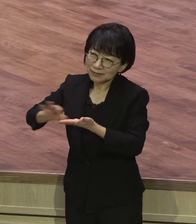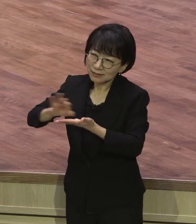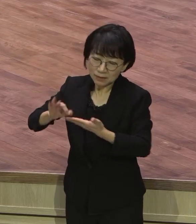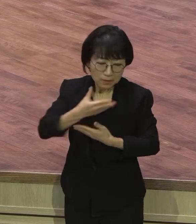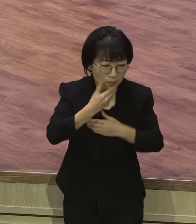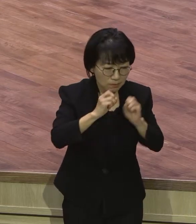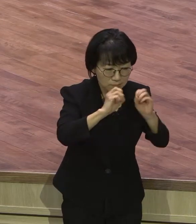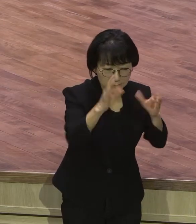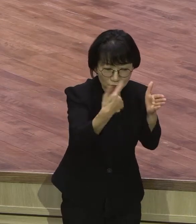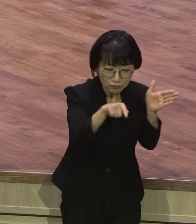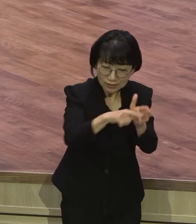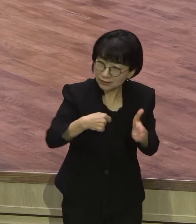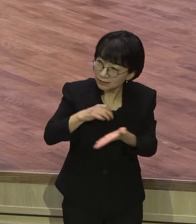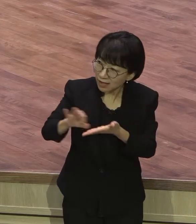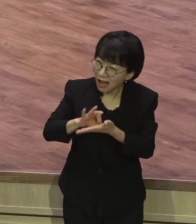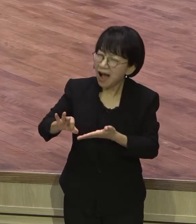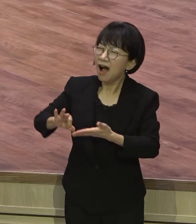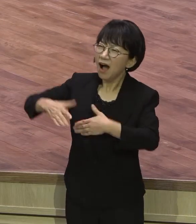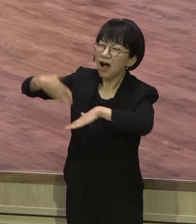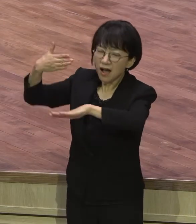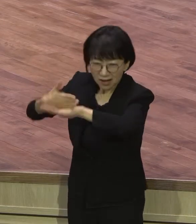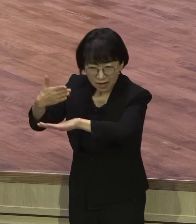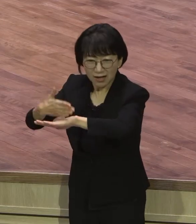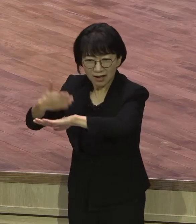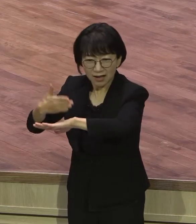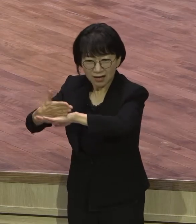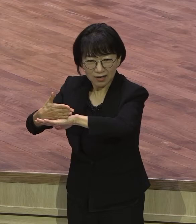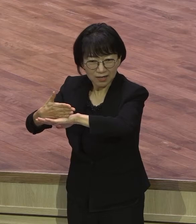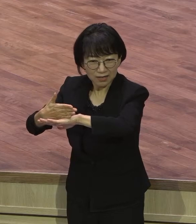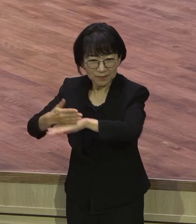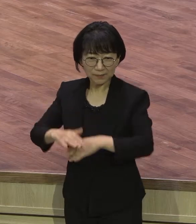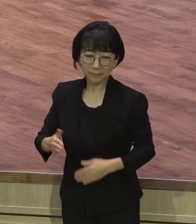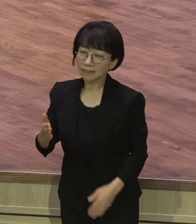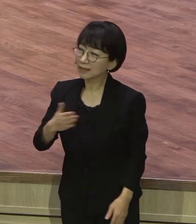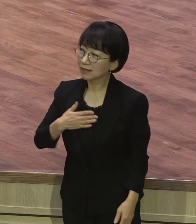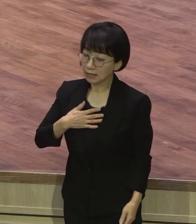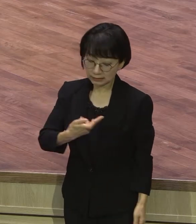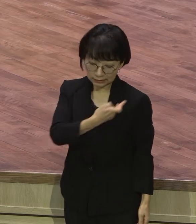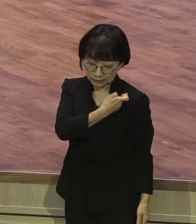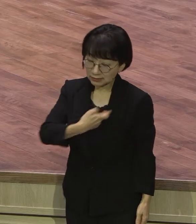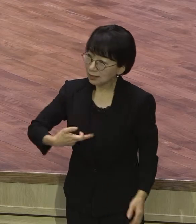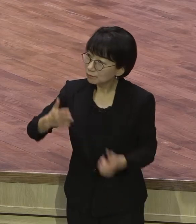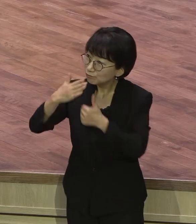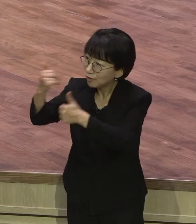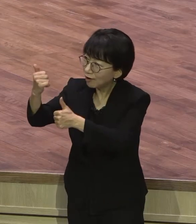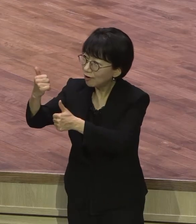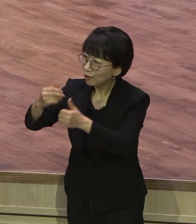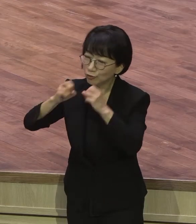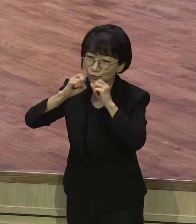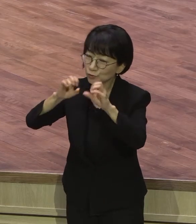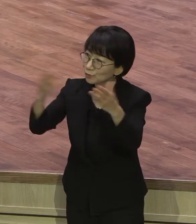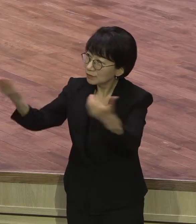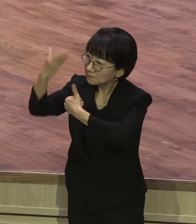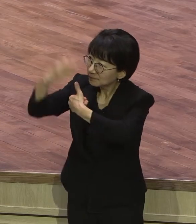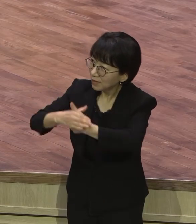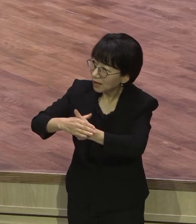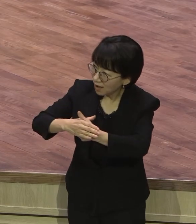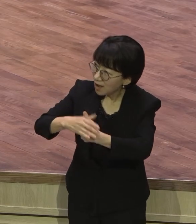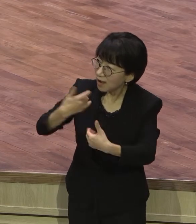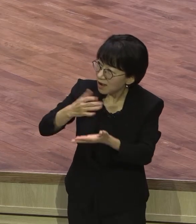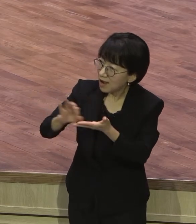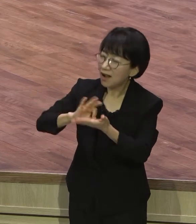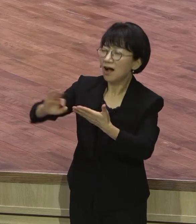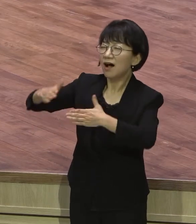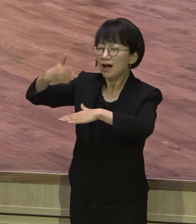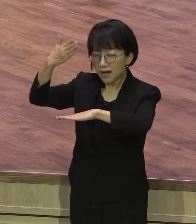가지고도 감사했어요. 나를 사도로 전도자로 사용해 주시는구나.